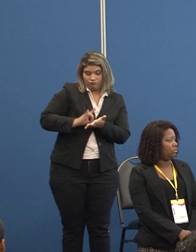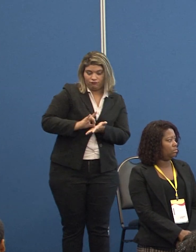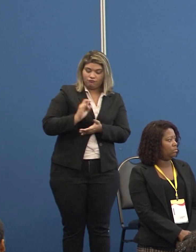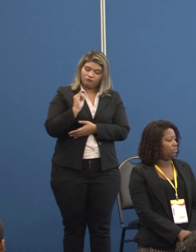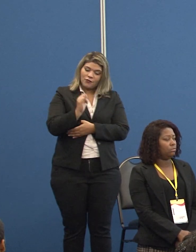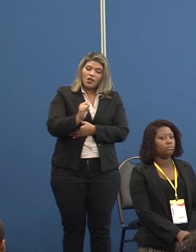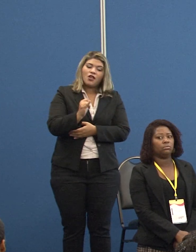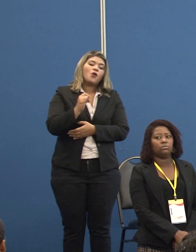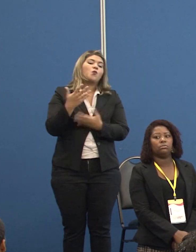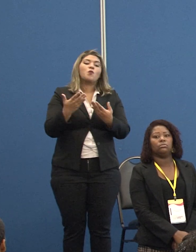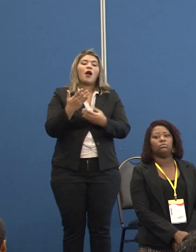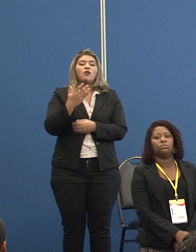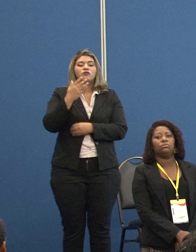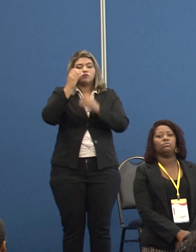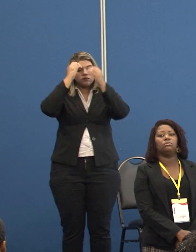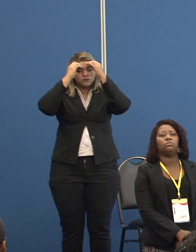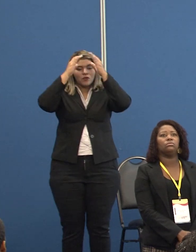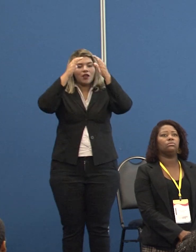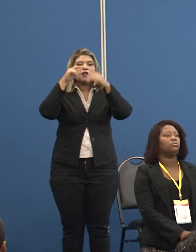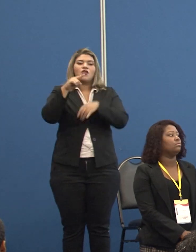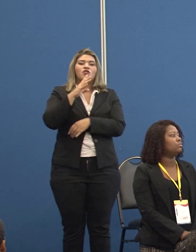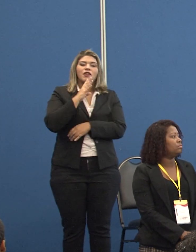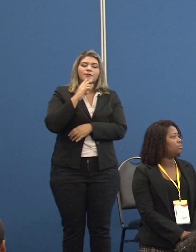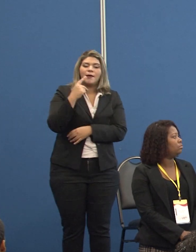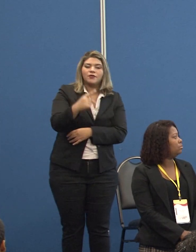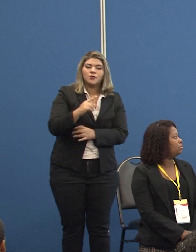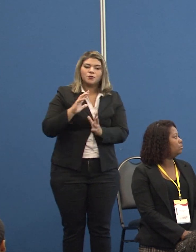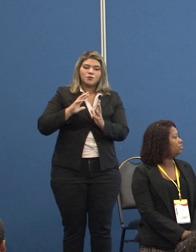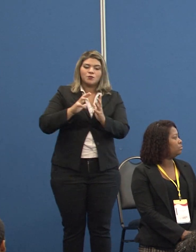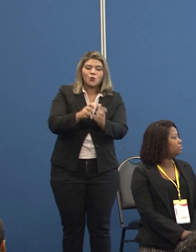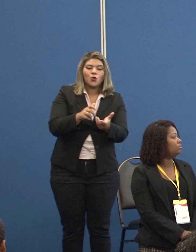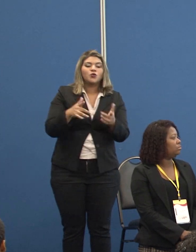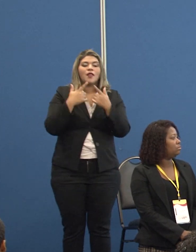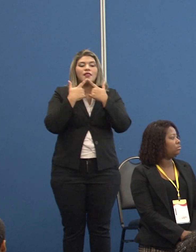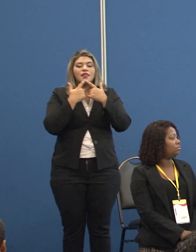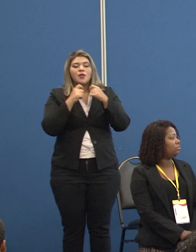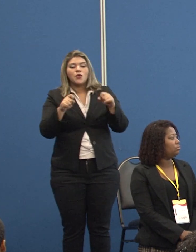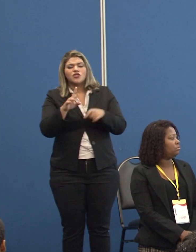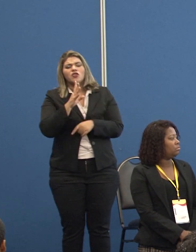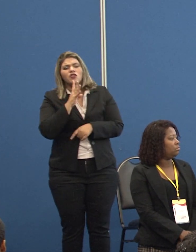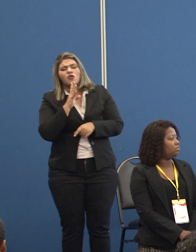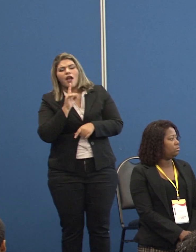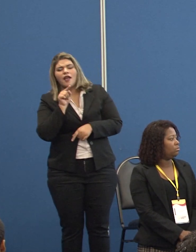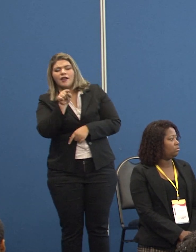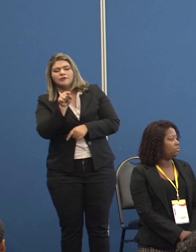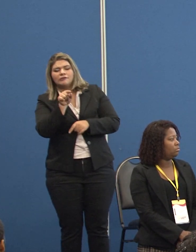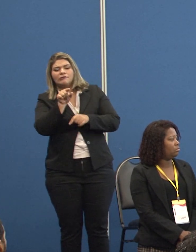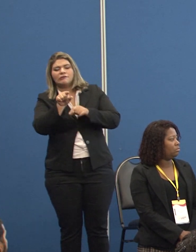o conhecimento de mundo e os aspectos linguísticos. Separação,